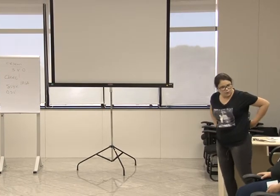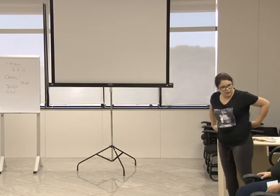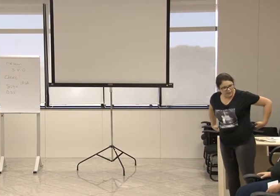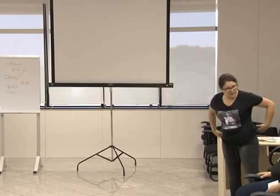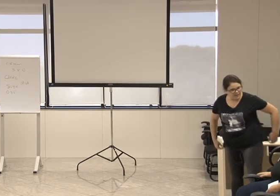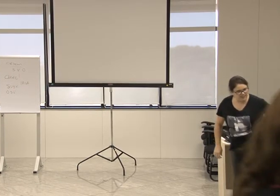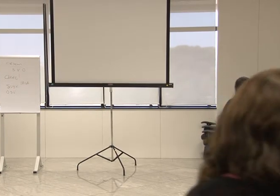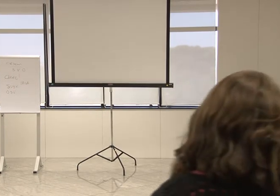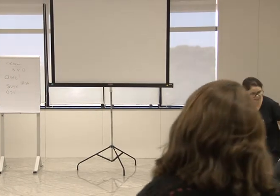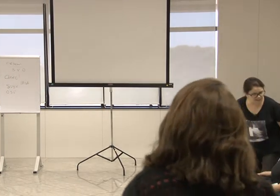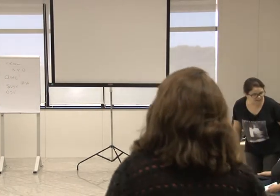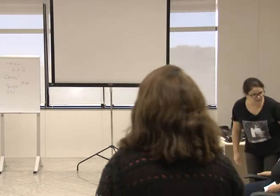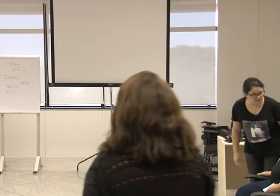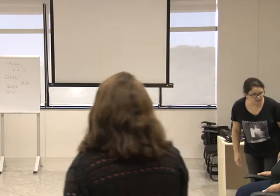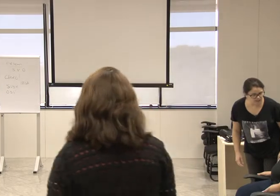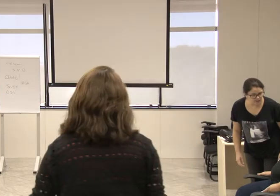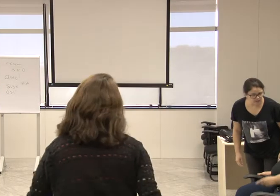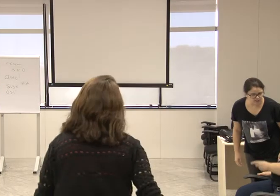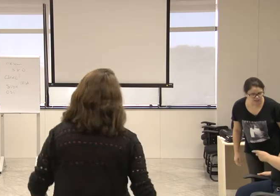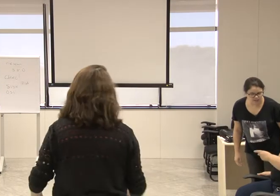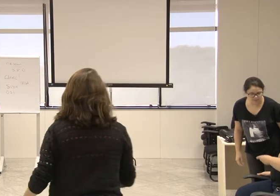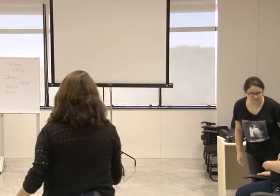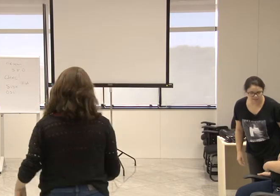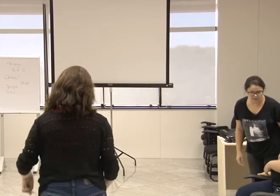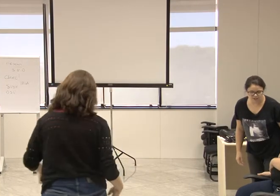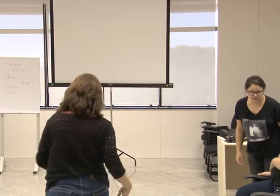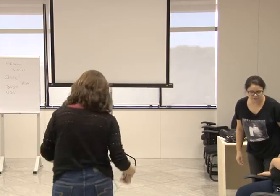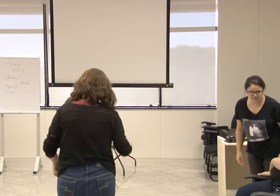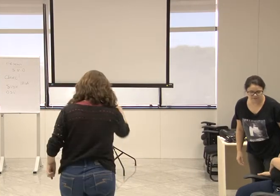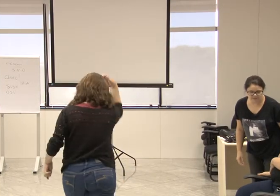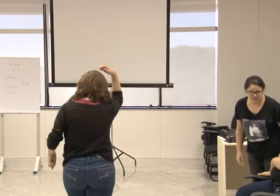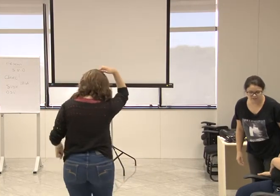Oi? De neve, como é que eu faço? Branca de Neve.